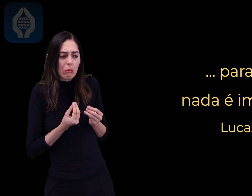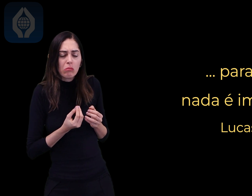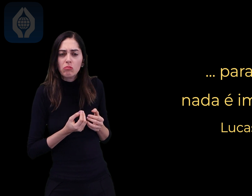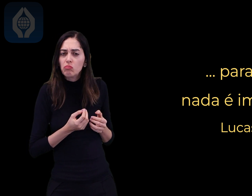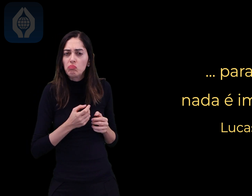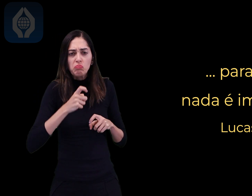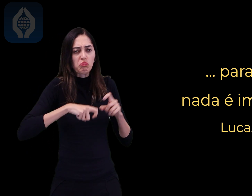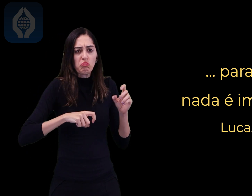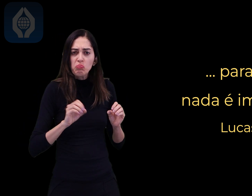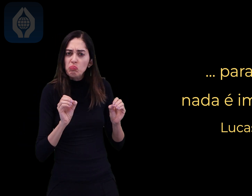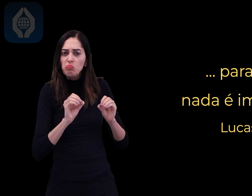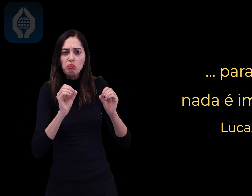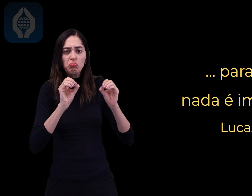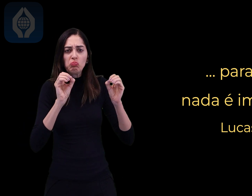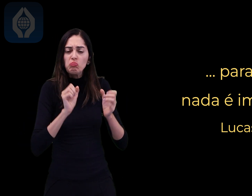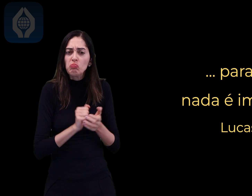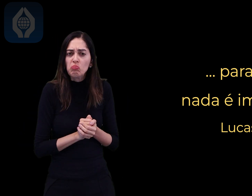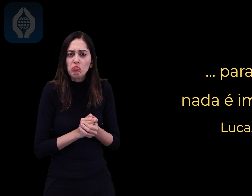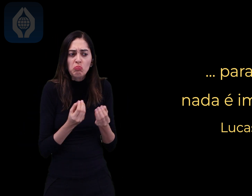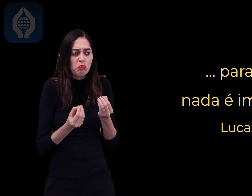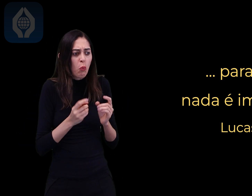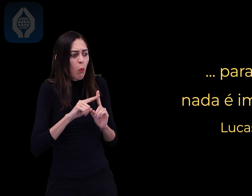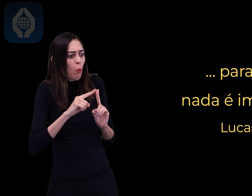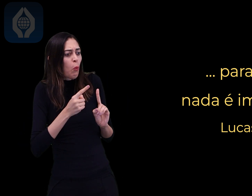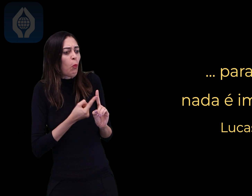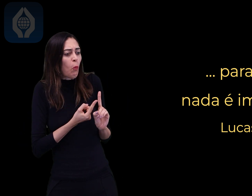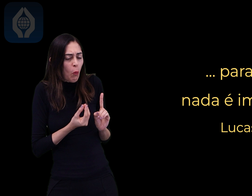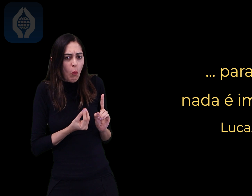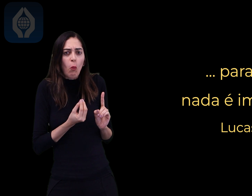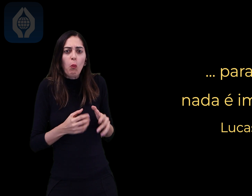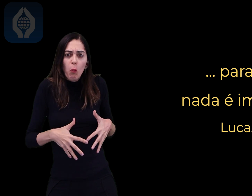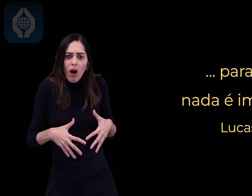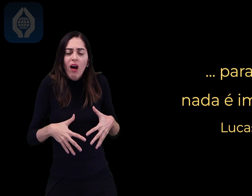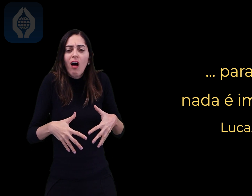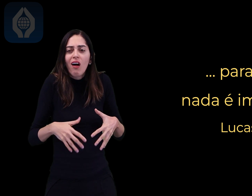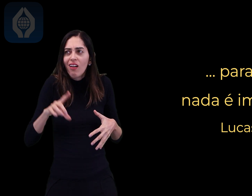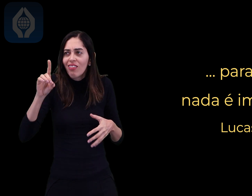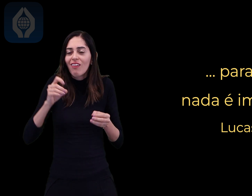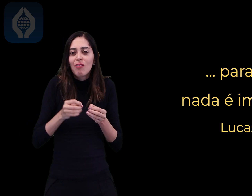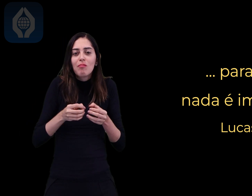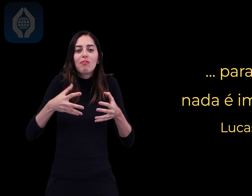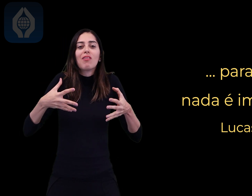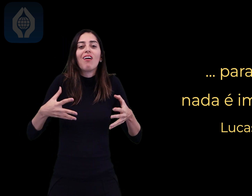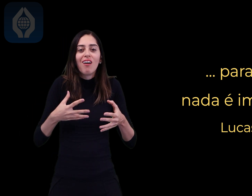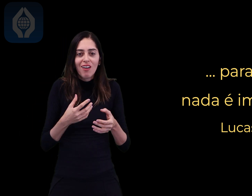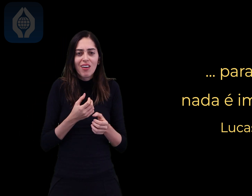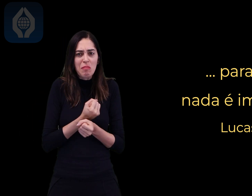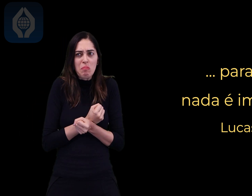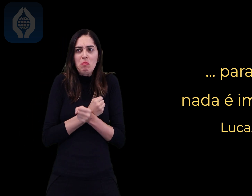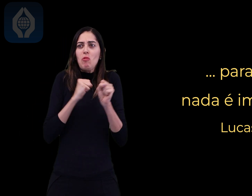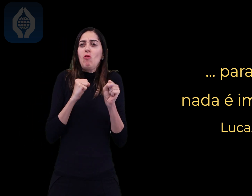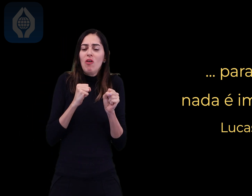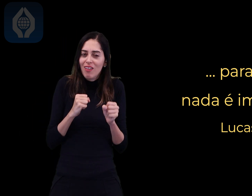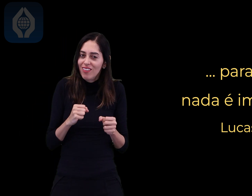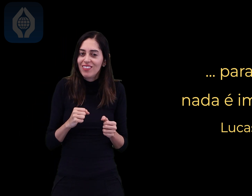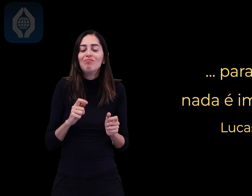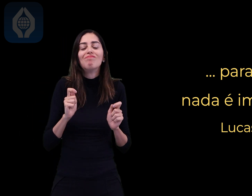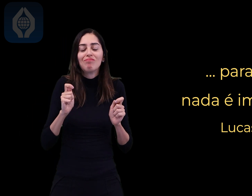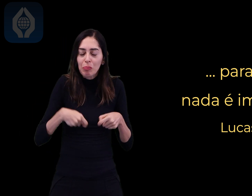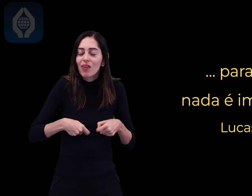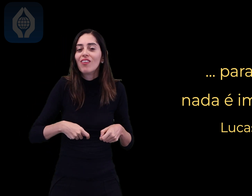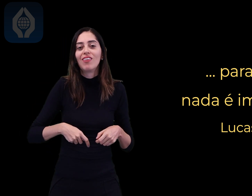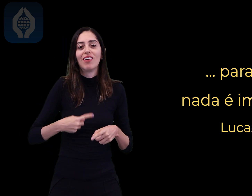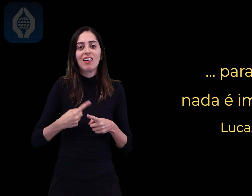Deus, tudo é possível. Deus pode fazer qualquer coisa. Deus criou o primeiro homem, Adão, do pó da